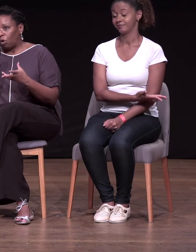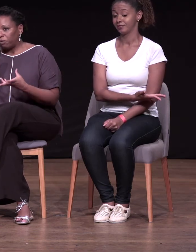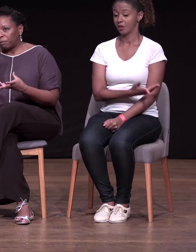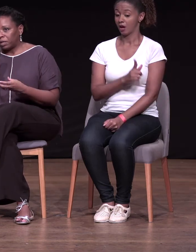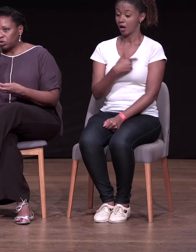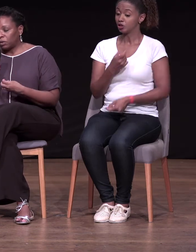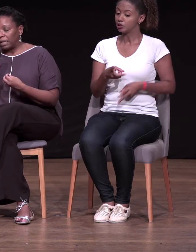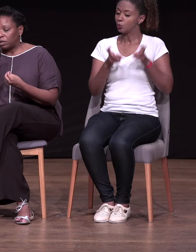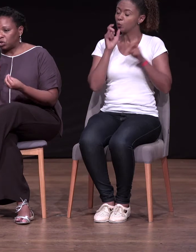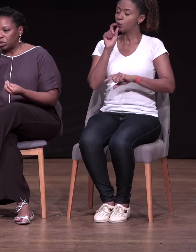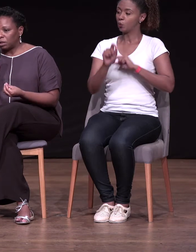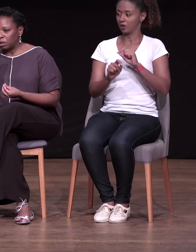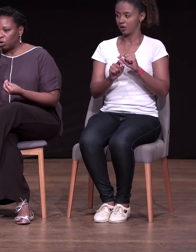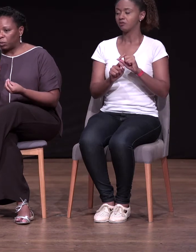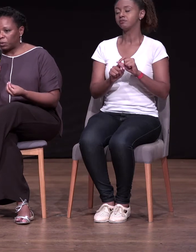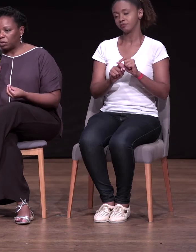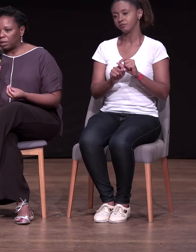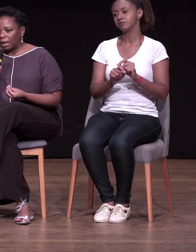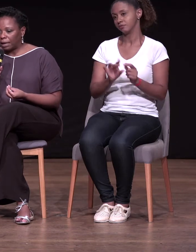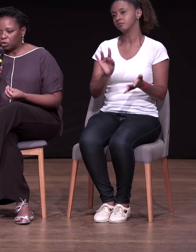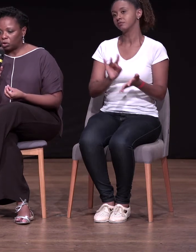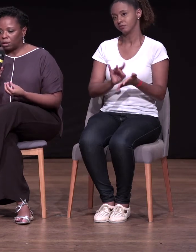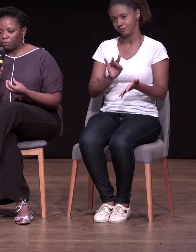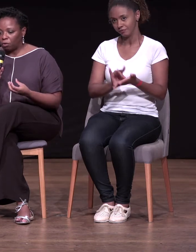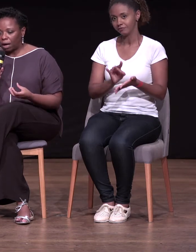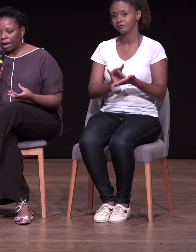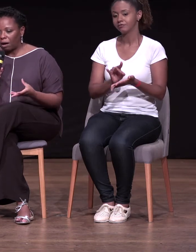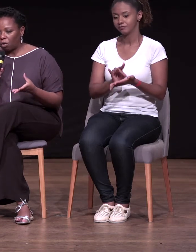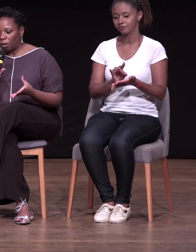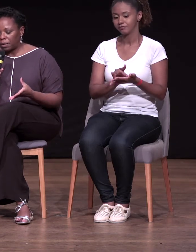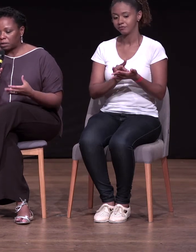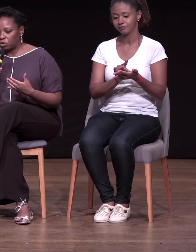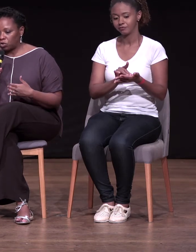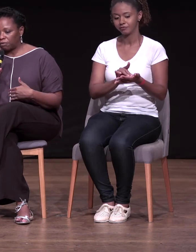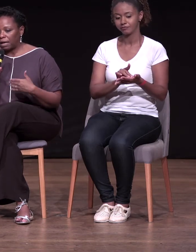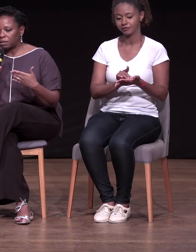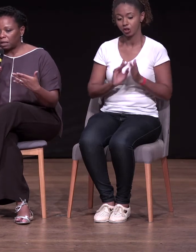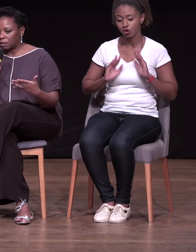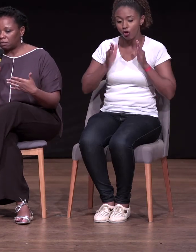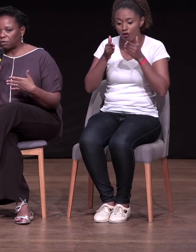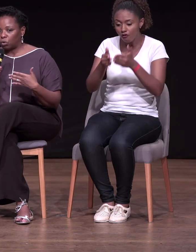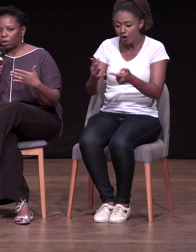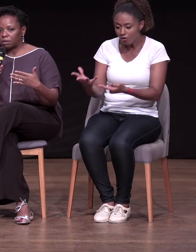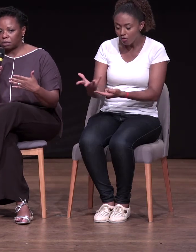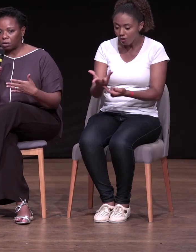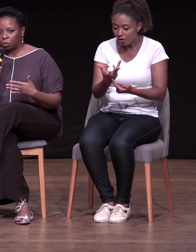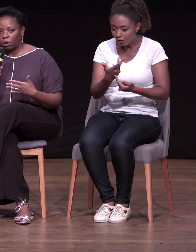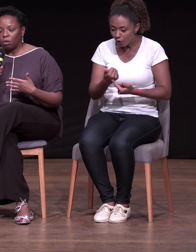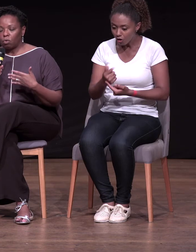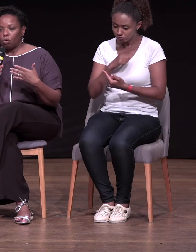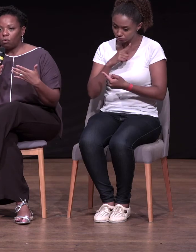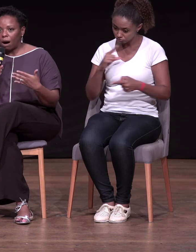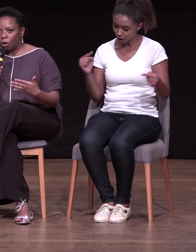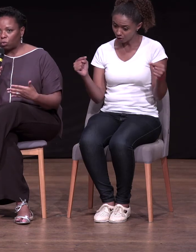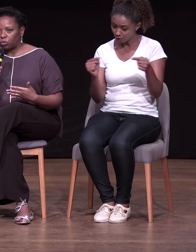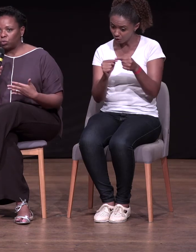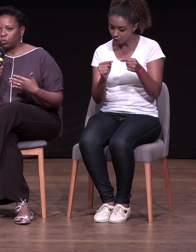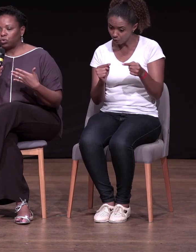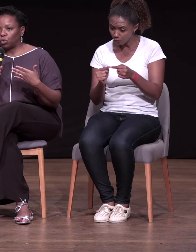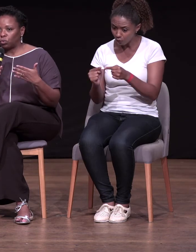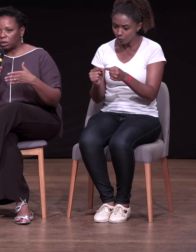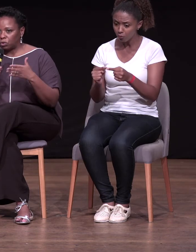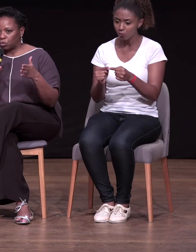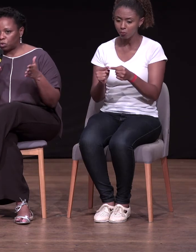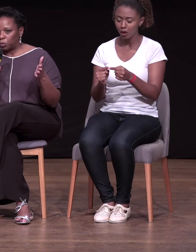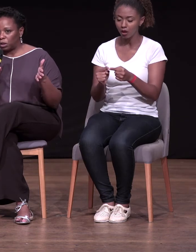eu, obviamente, elegi aqui como prioridade enfocar obras que tivessem essa vinculação com algo